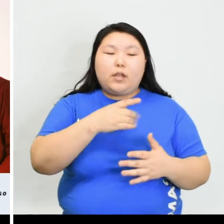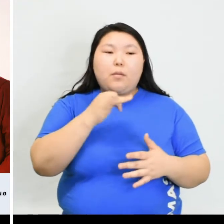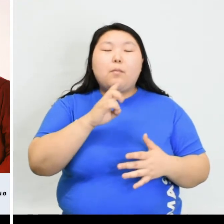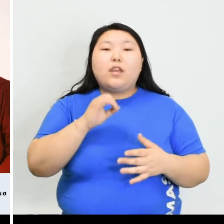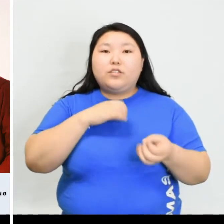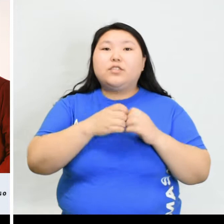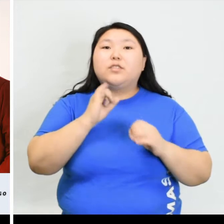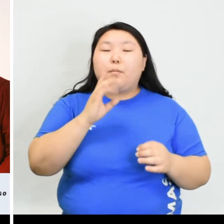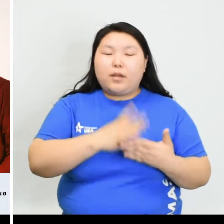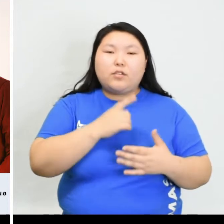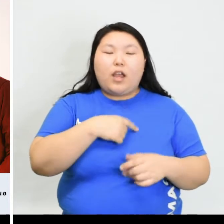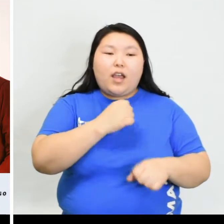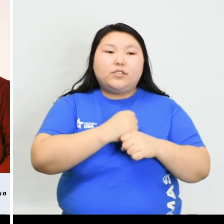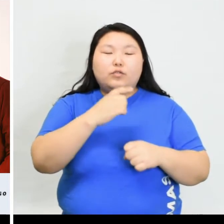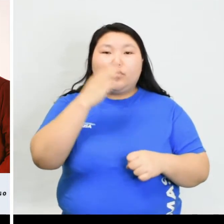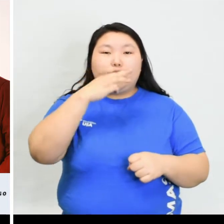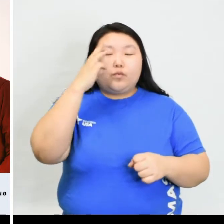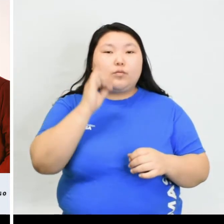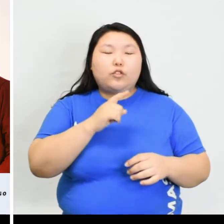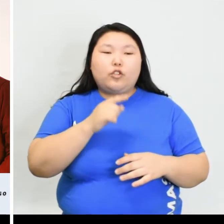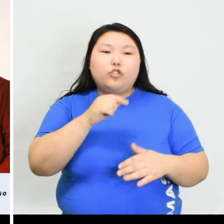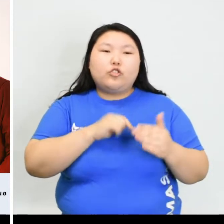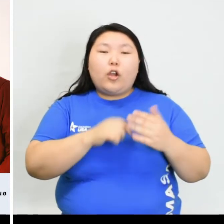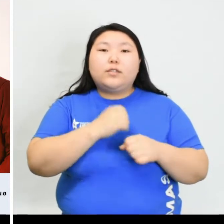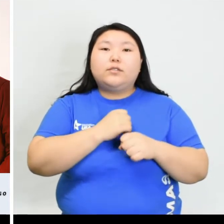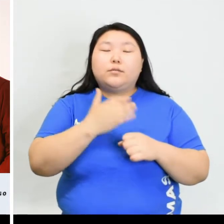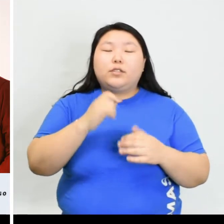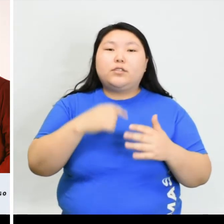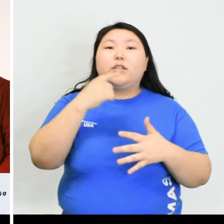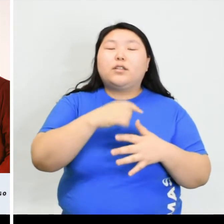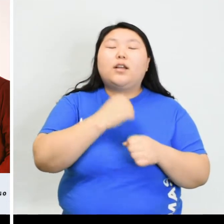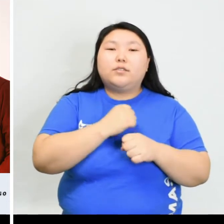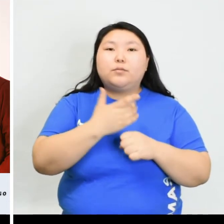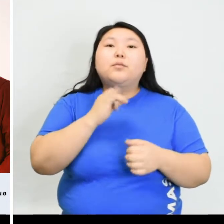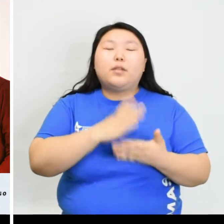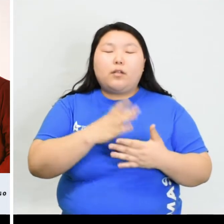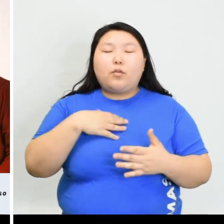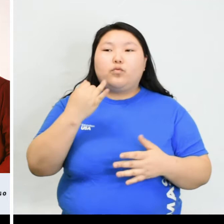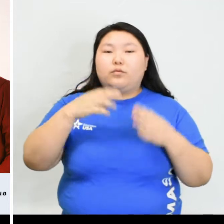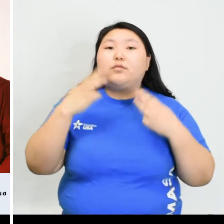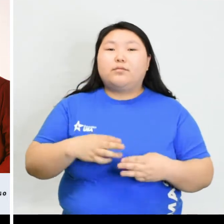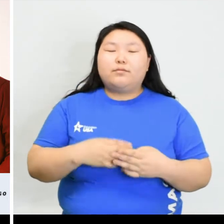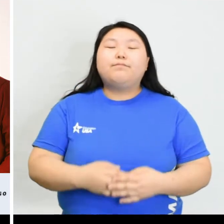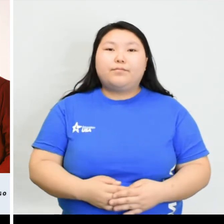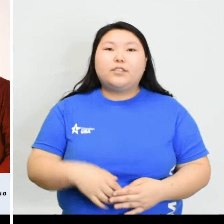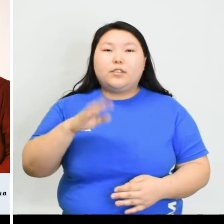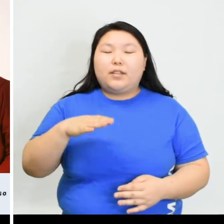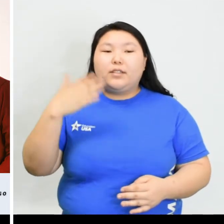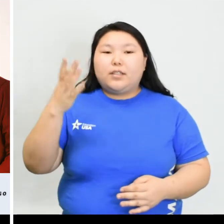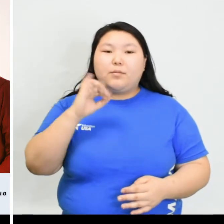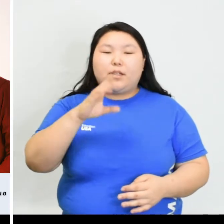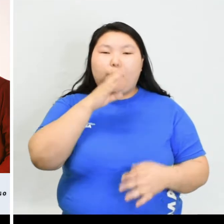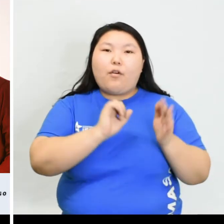MBA хийсэн байна. Тэгээд чиний ажлын туршлага бол чи доорч ажиллаж байсан, дээрч ажиллаж байсан гэдэг. Тэгээд шууд авсан байхгүй юу?